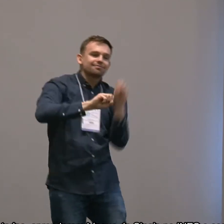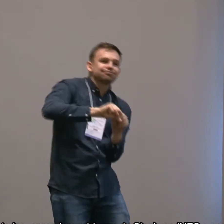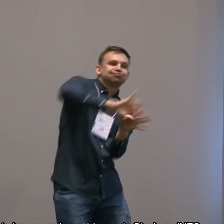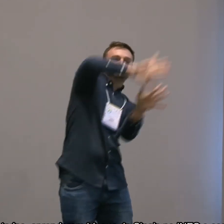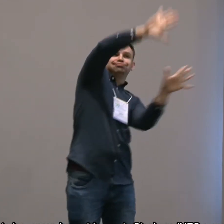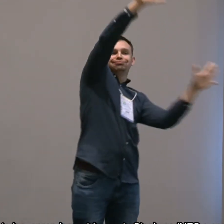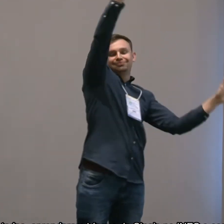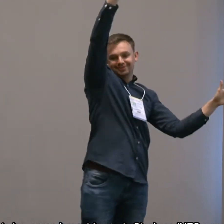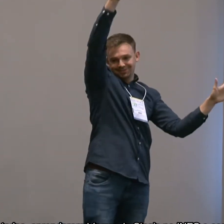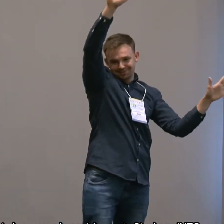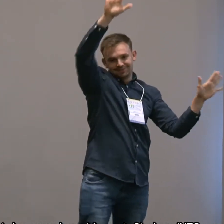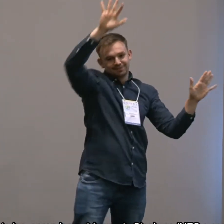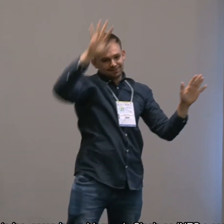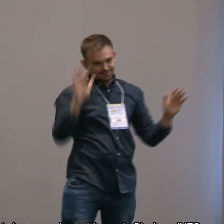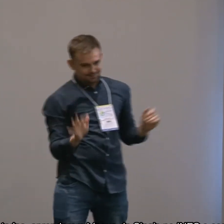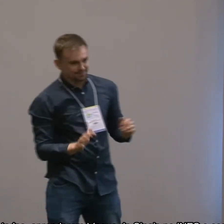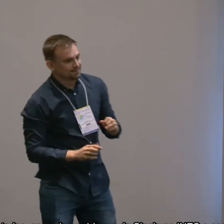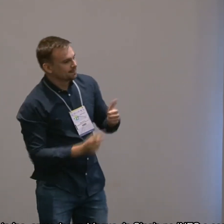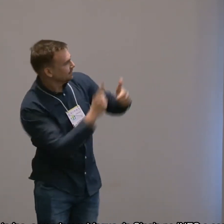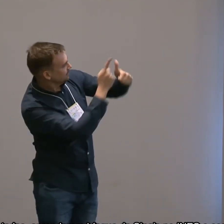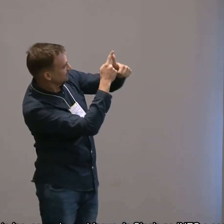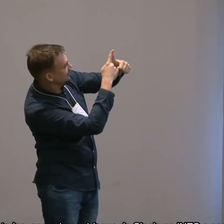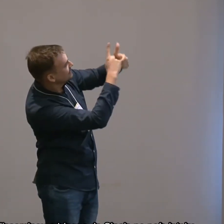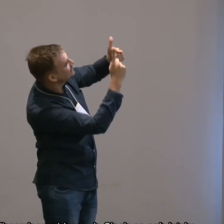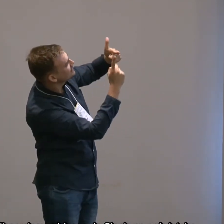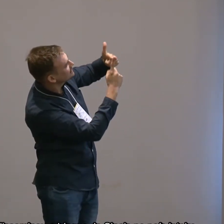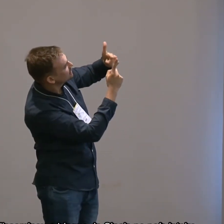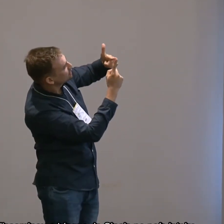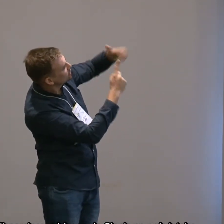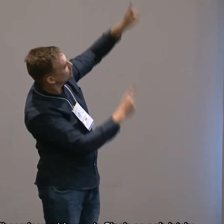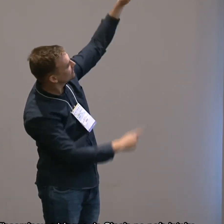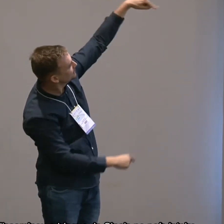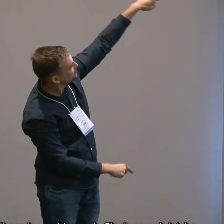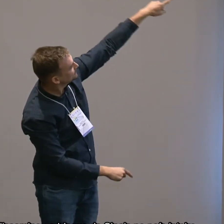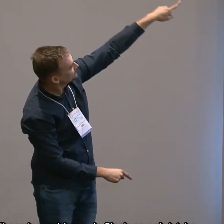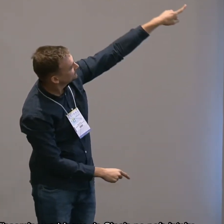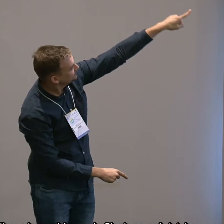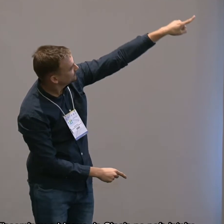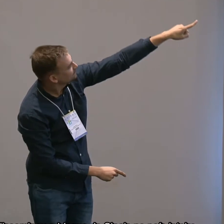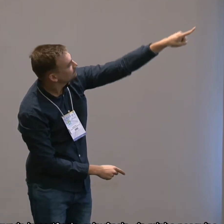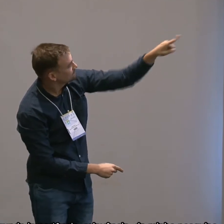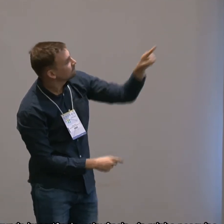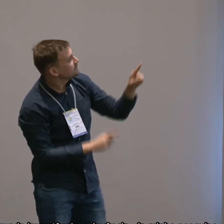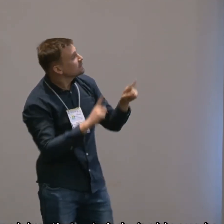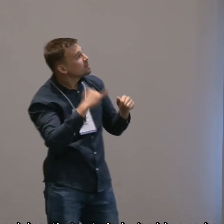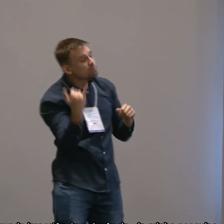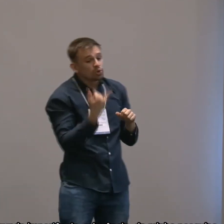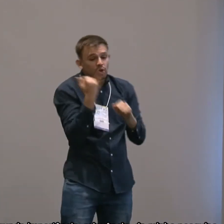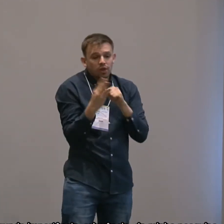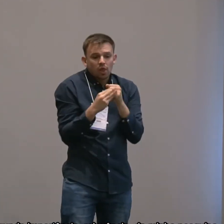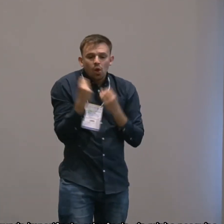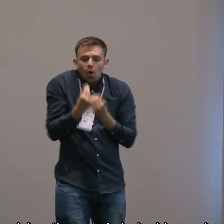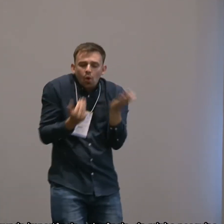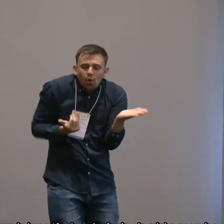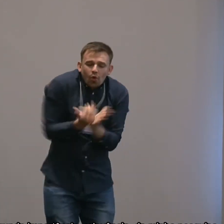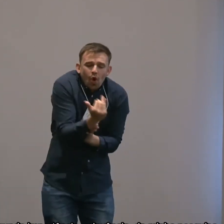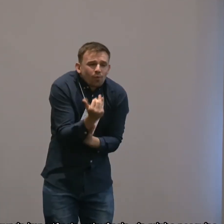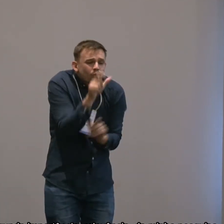aprenderam língua de sinais no Ines e essa sim disseminou a língua de sinais do país inteiro a segunda importância e relevância da minha pesquisa